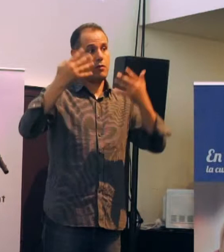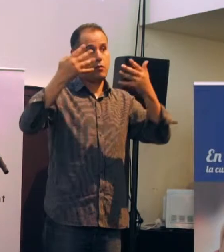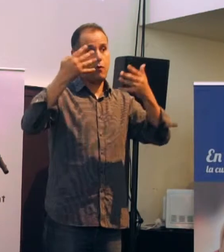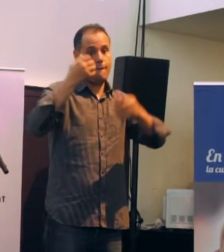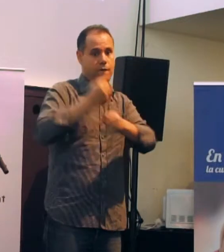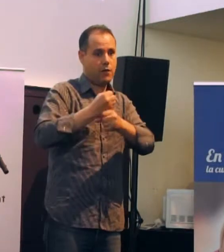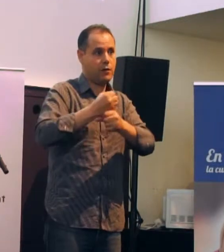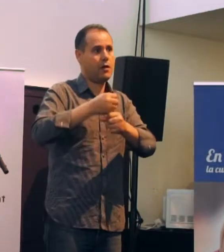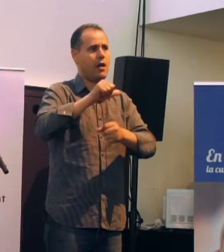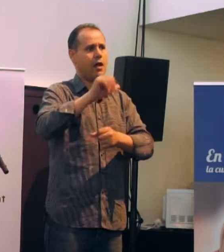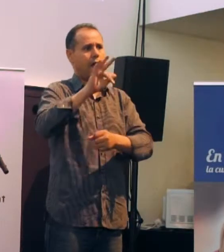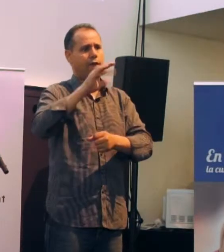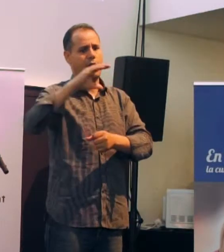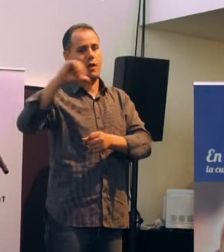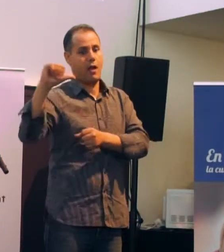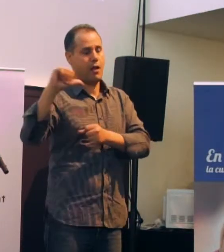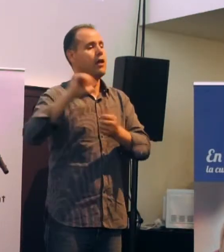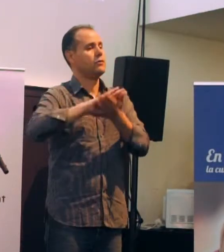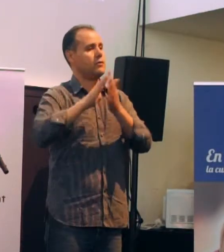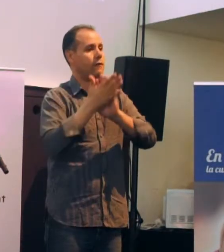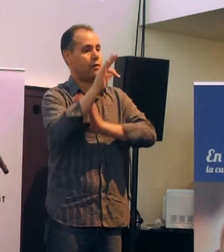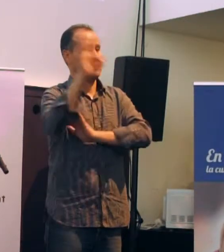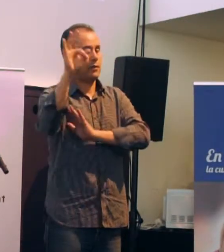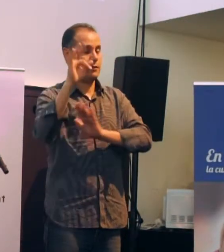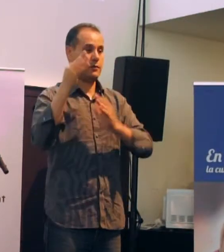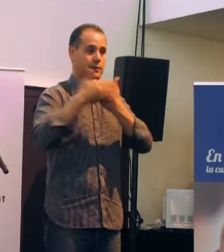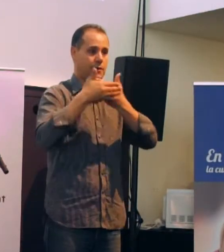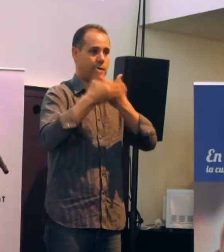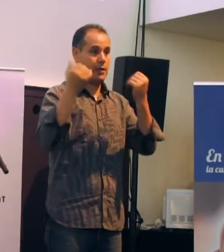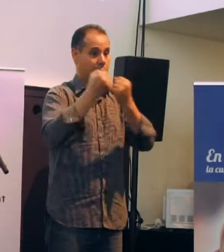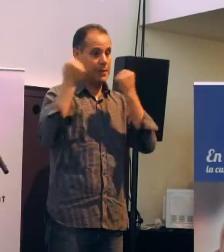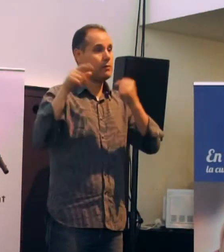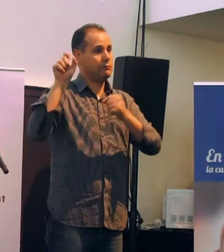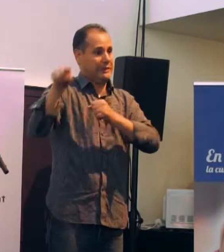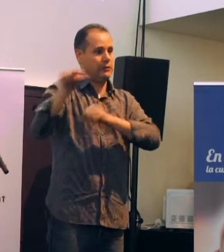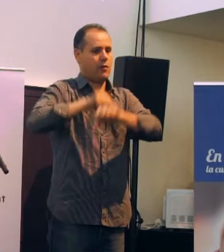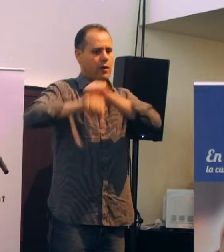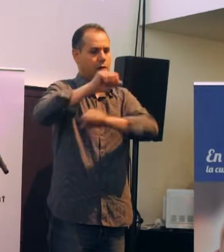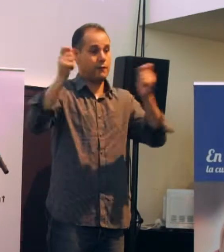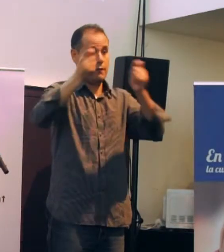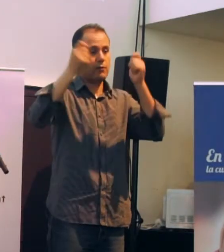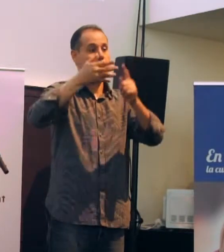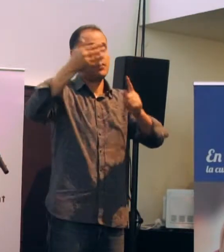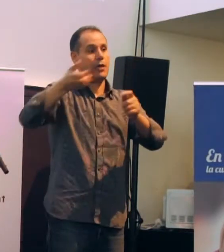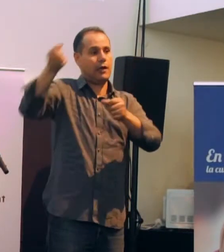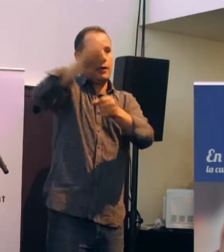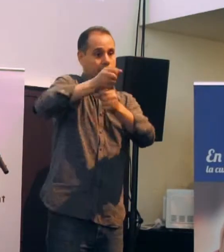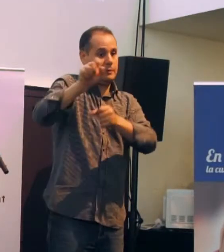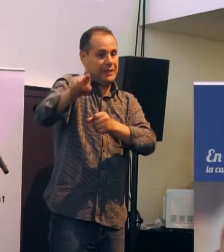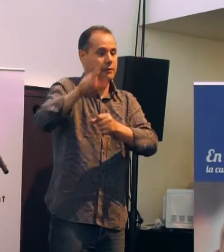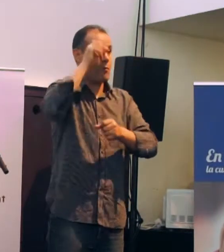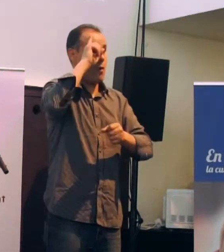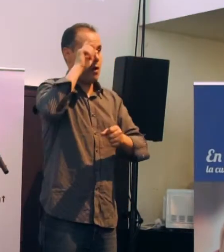par l'AFCA, l'Association française du cinéma d'animation, qui est l'organisatrice du festival depuis sa création. Car le